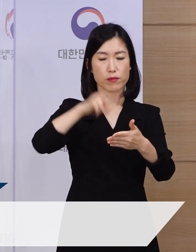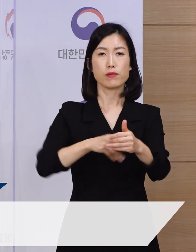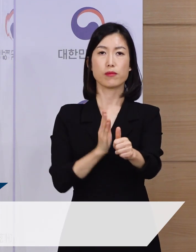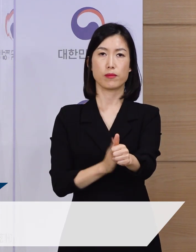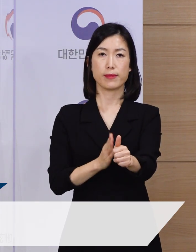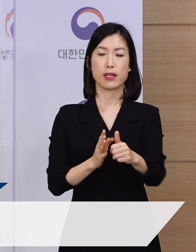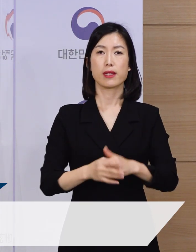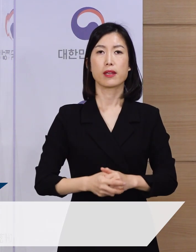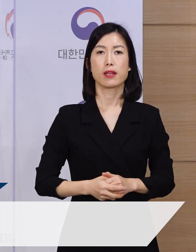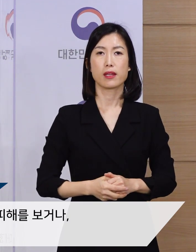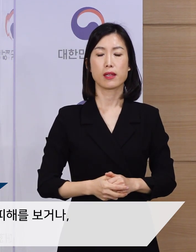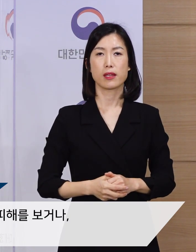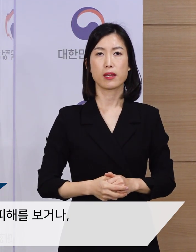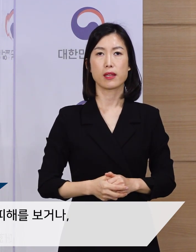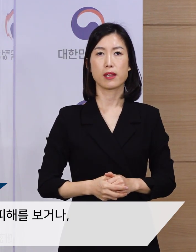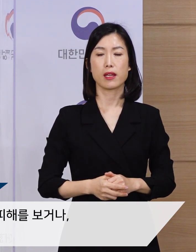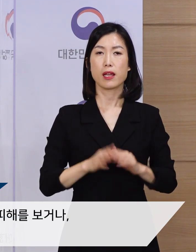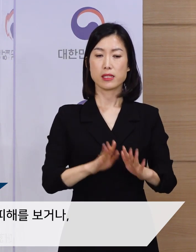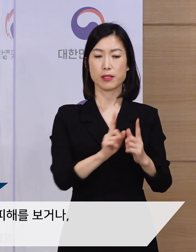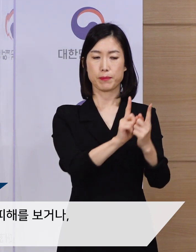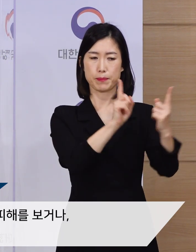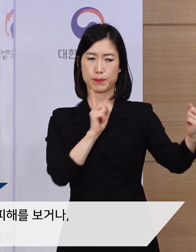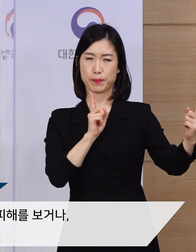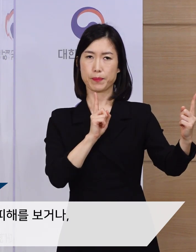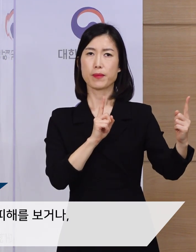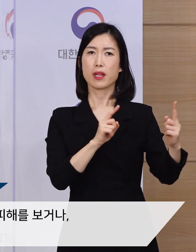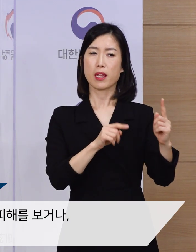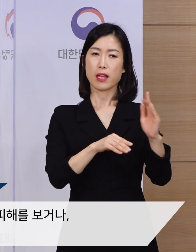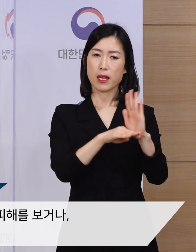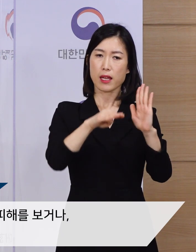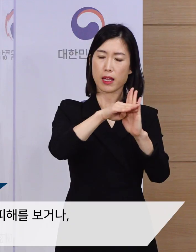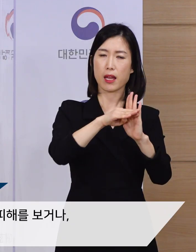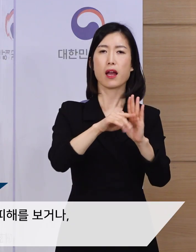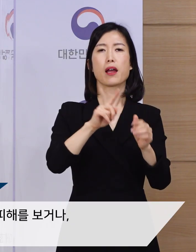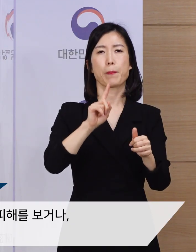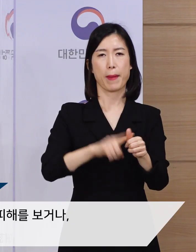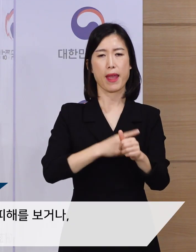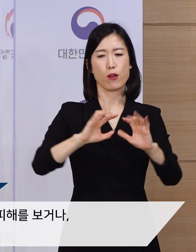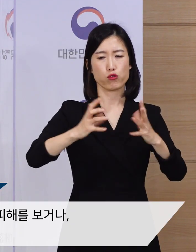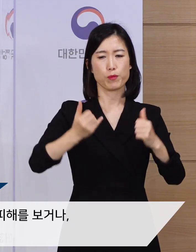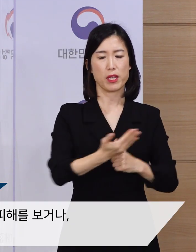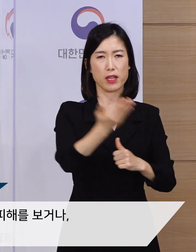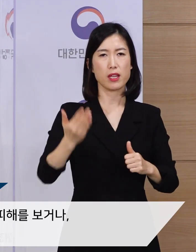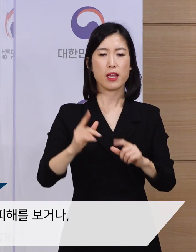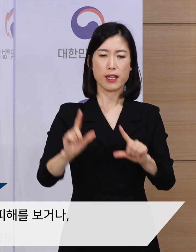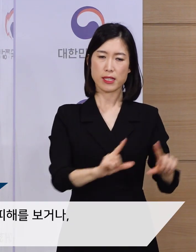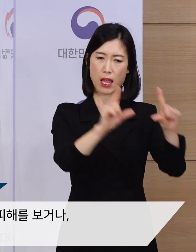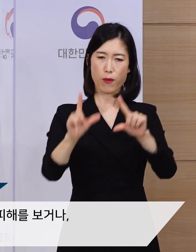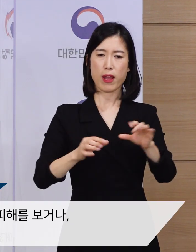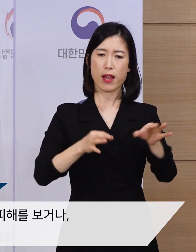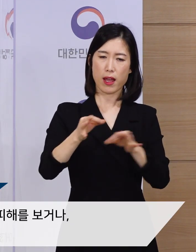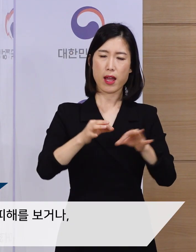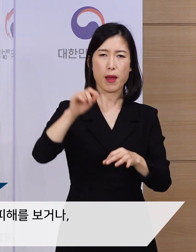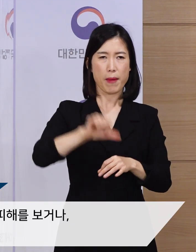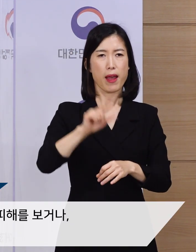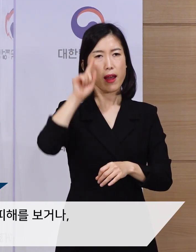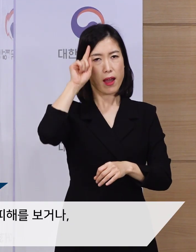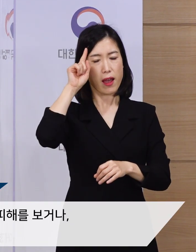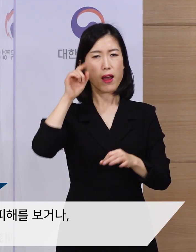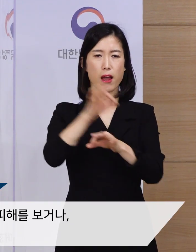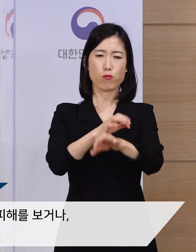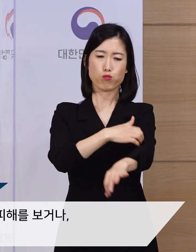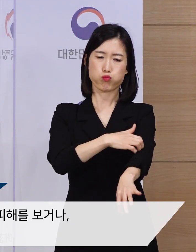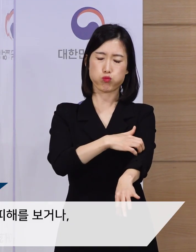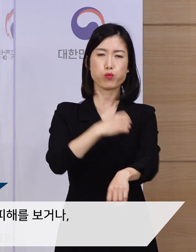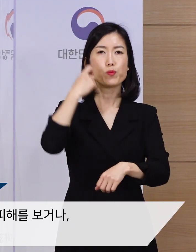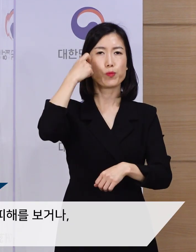바랍니다. 거리두기 상황에 따라 많은 국민들께서 생업에 피해를 보거나 경제활동에